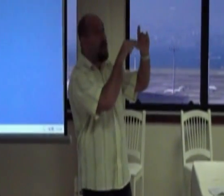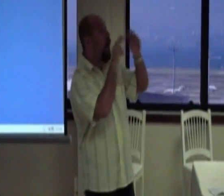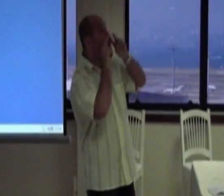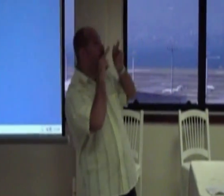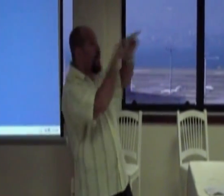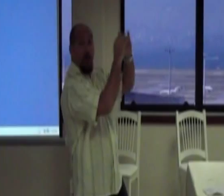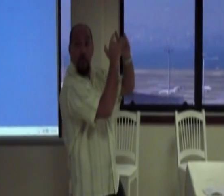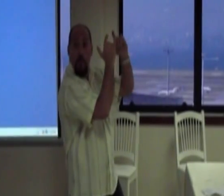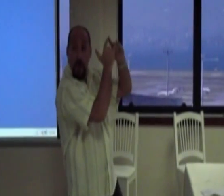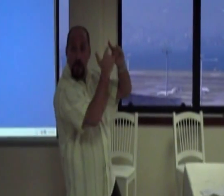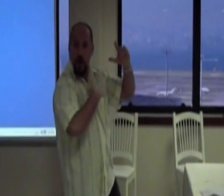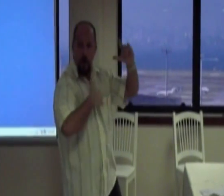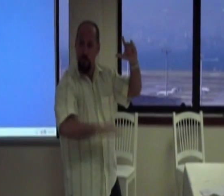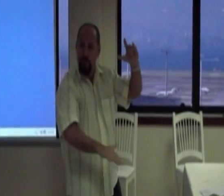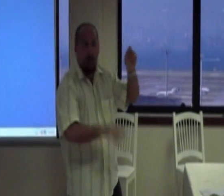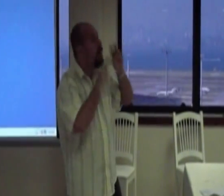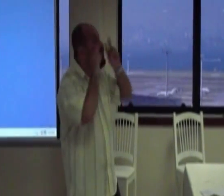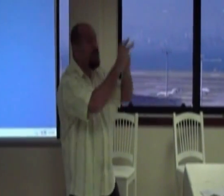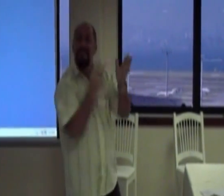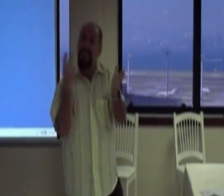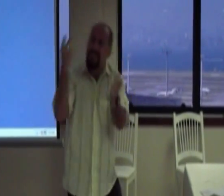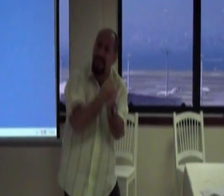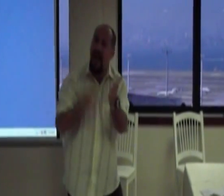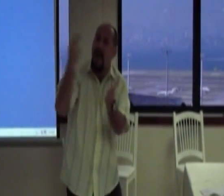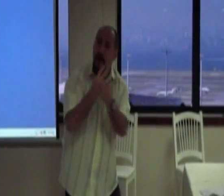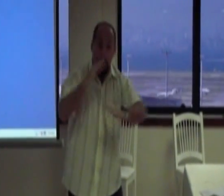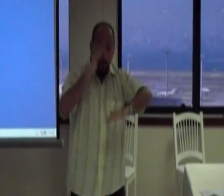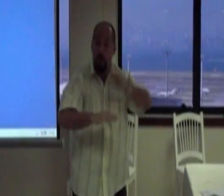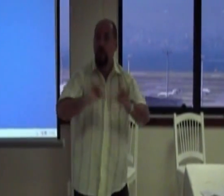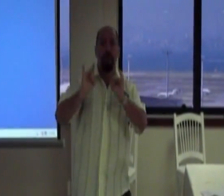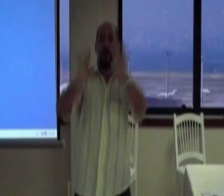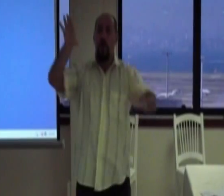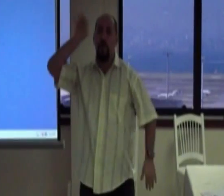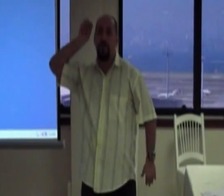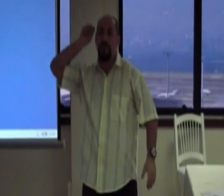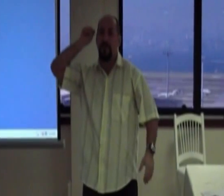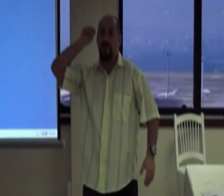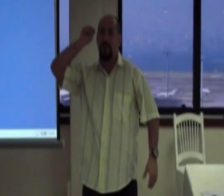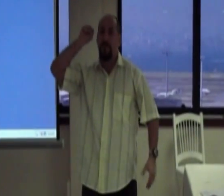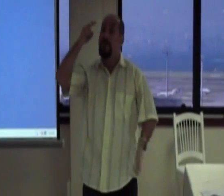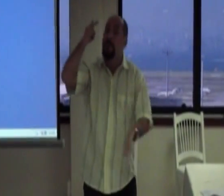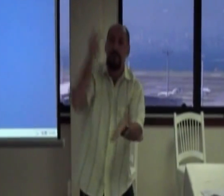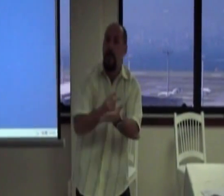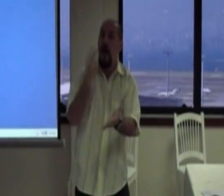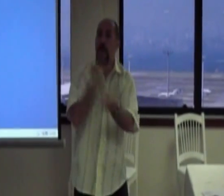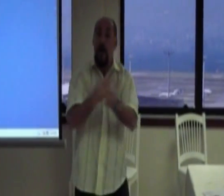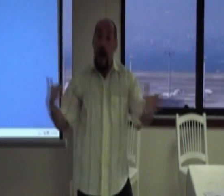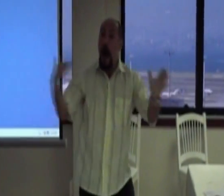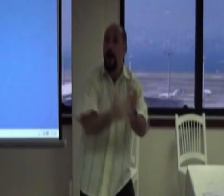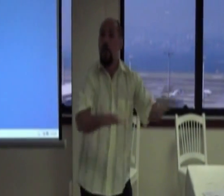Instituto Nacional de Educação dos Surdos, eu vejo o índice desde da tenra-idade. E aí a gente sempre vê profissionais como